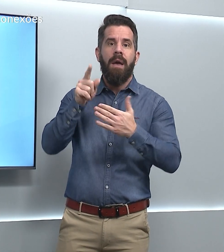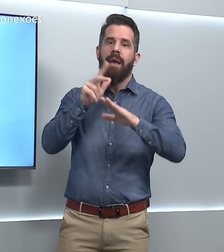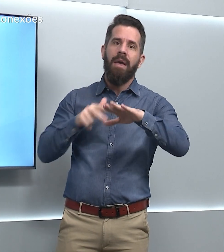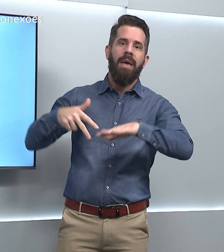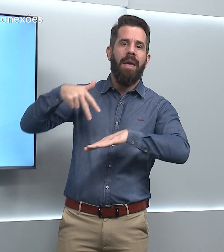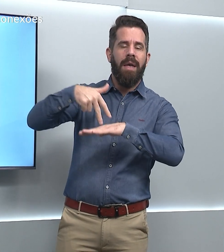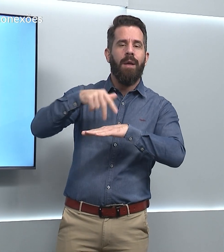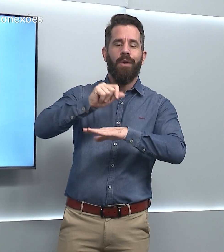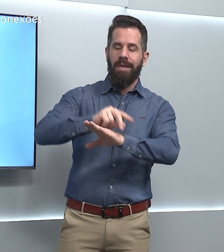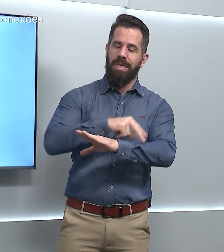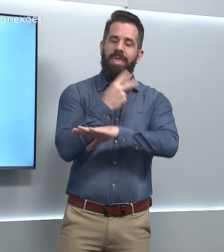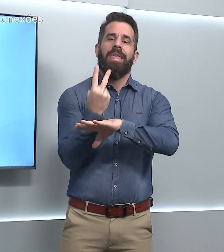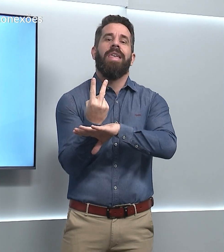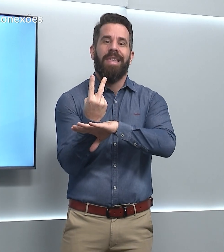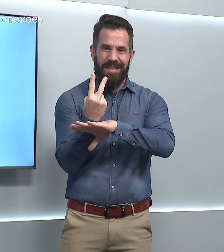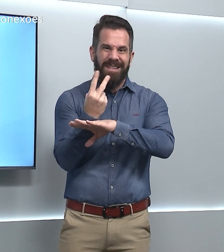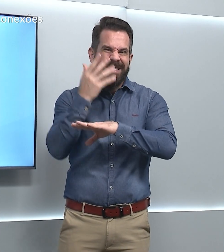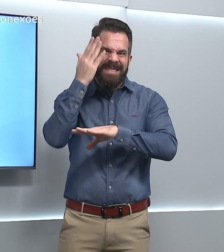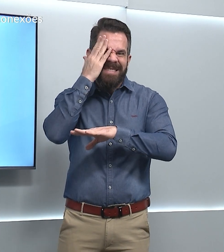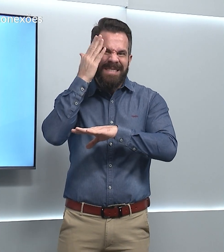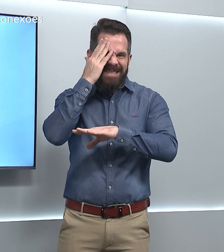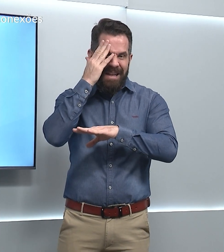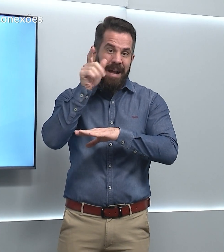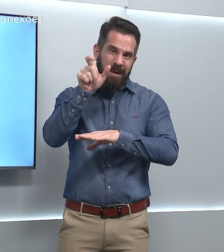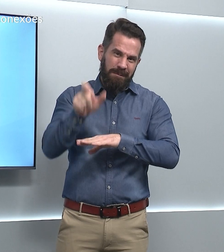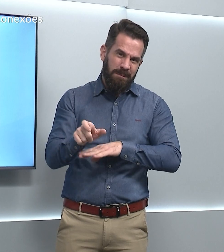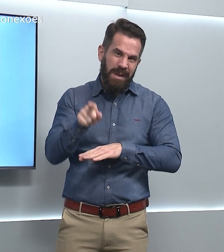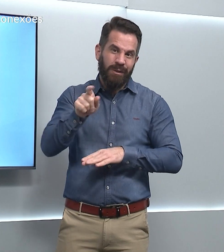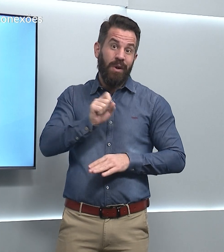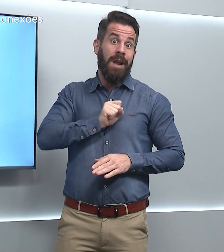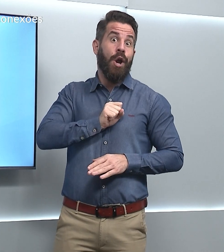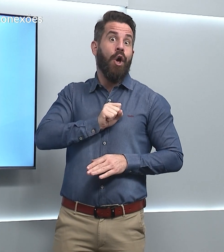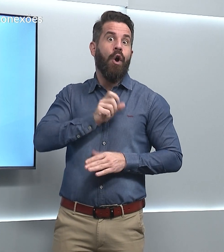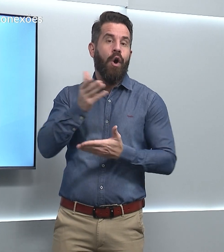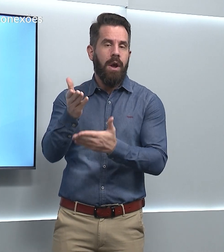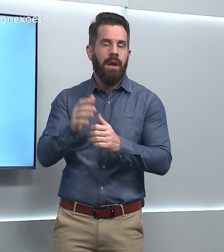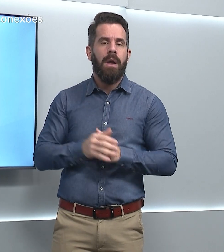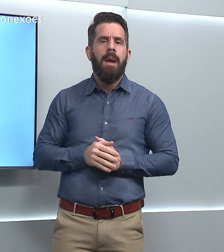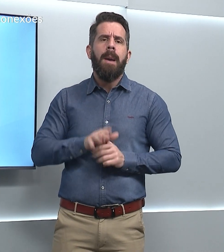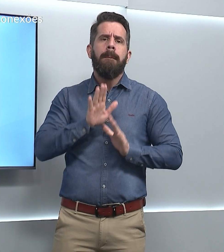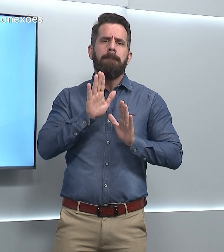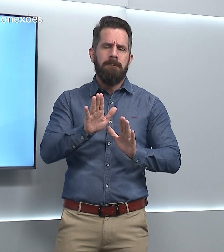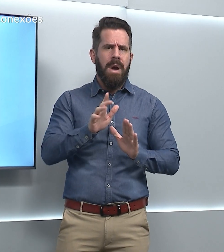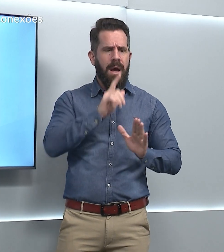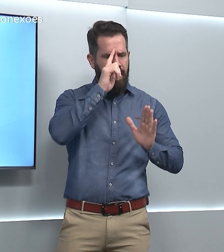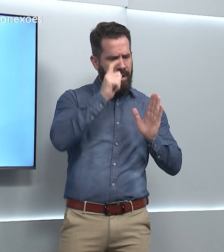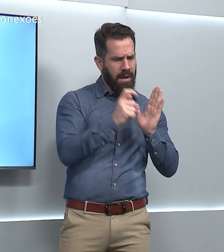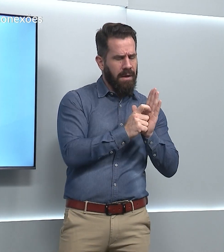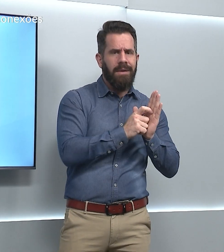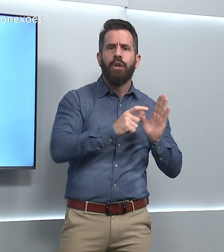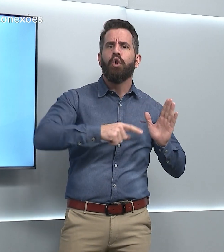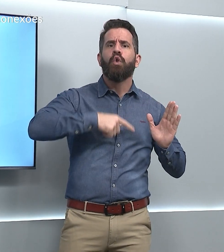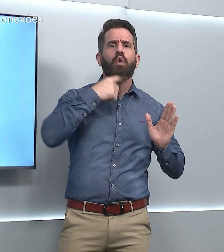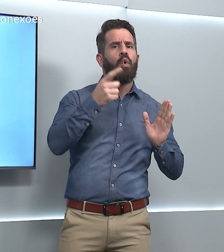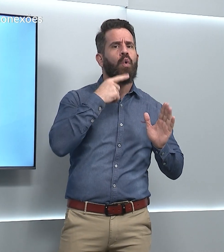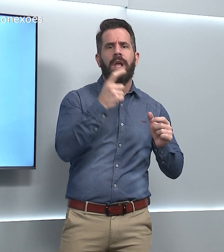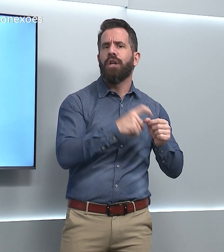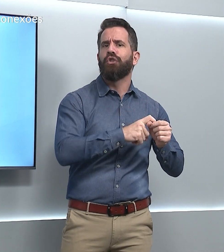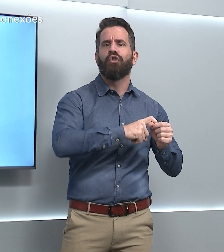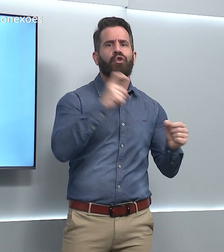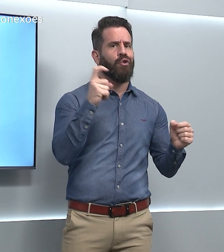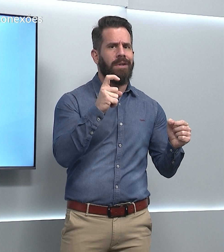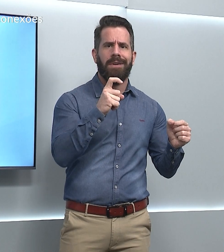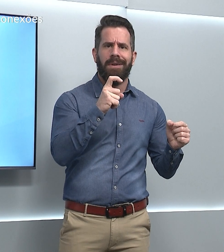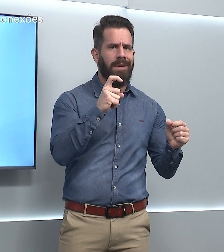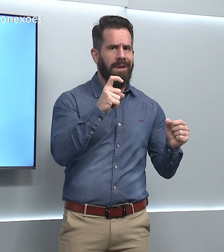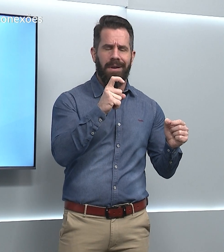bananeira. Bom, além disso, também gerou revolta o fato da companhia informar que não é possível desativar o recurso. E por